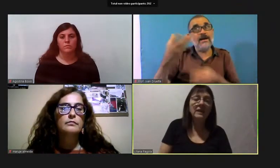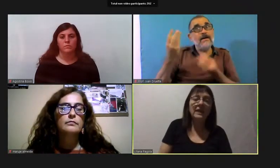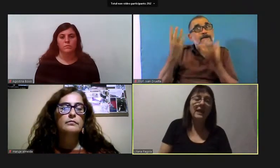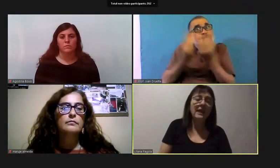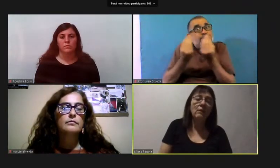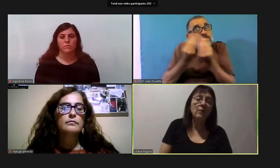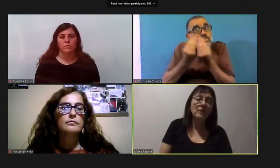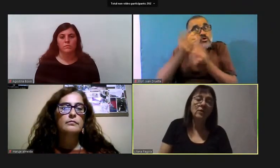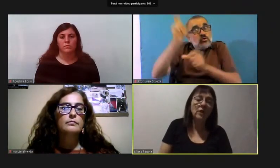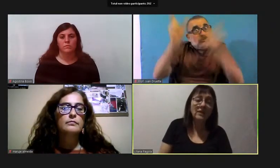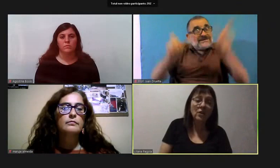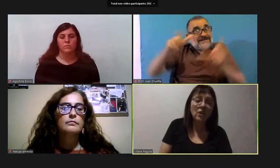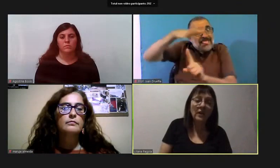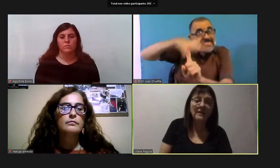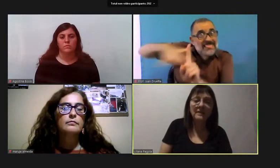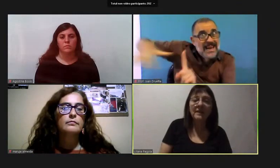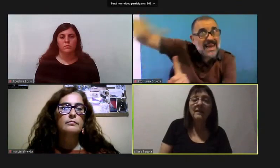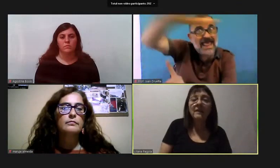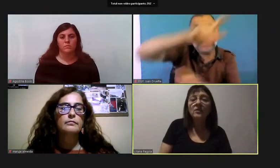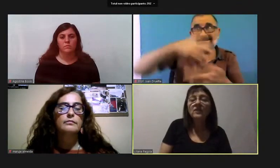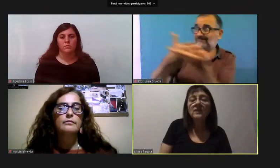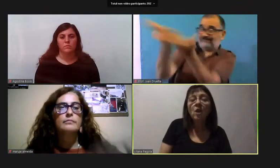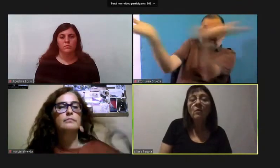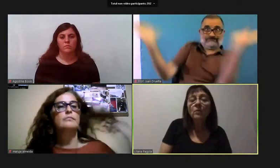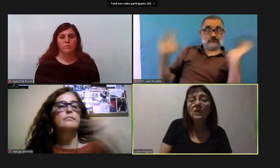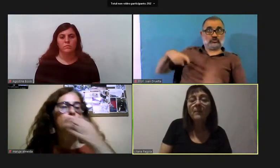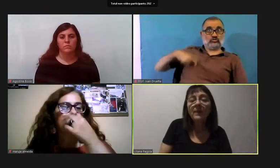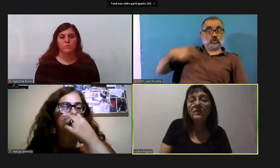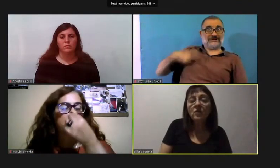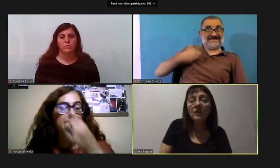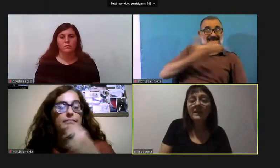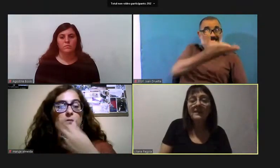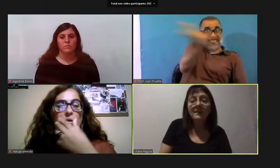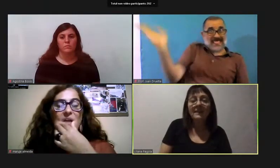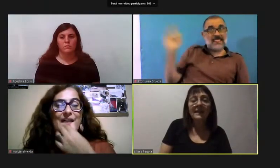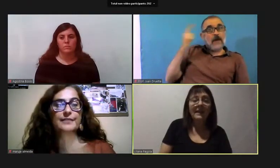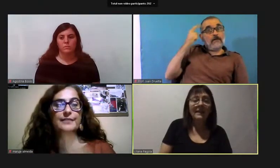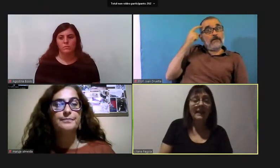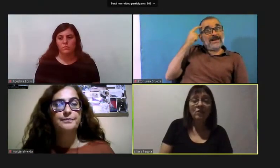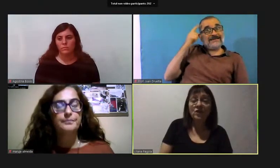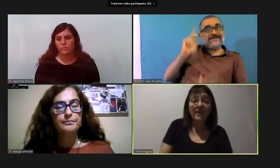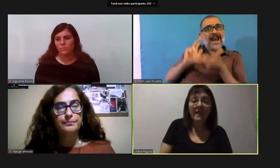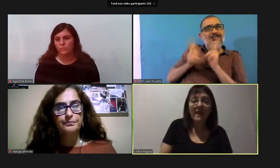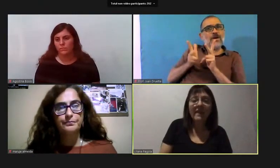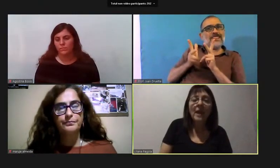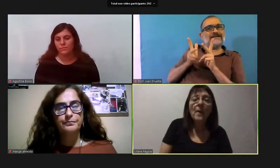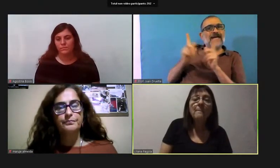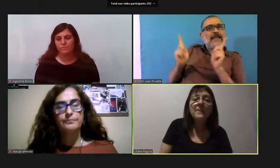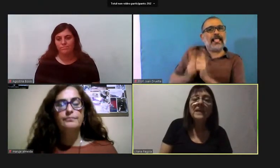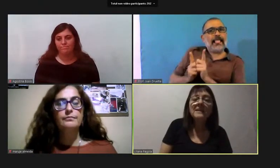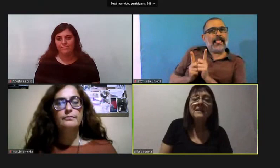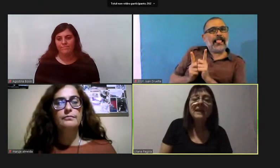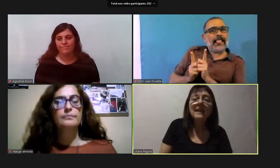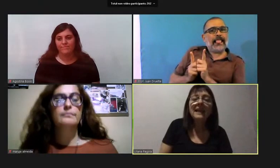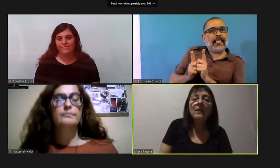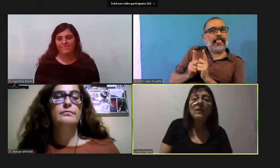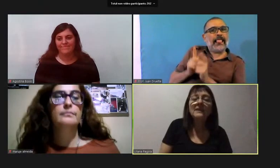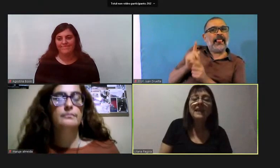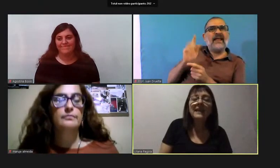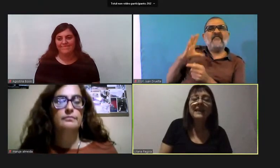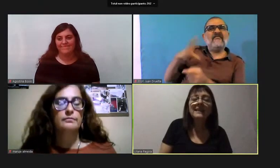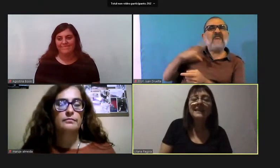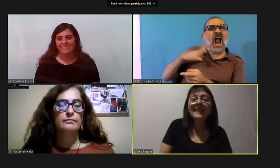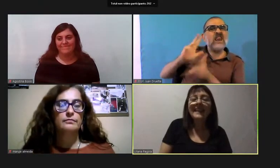sintáctico de la conformación de oraciones. Entonces, muchas personas de la sociedad piensan que la lengua